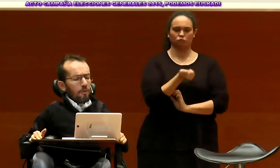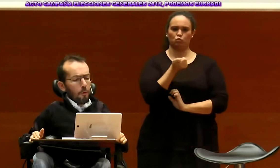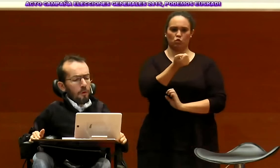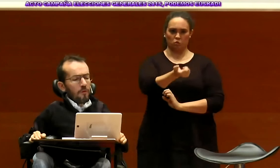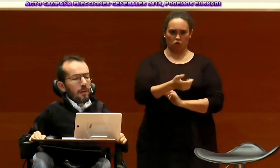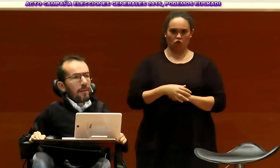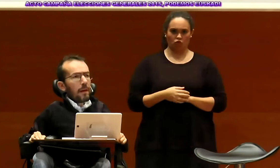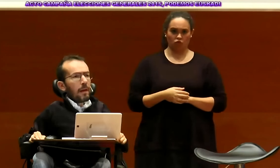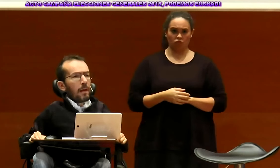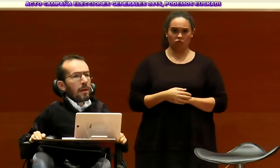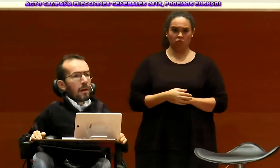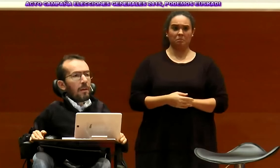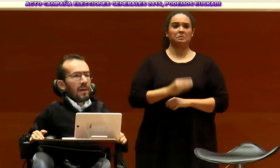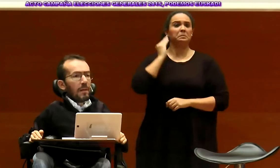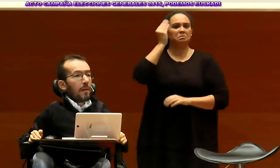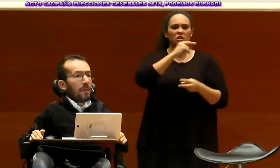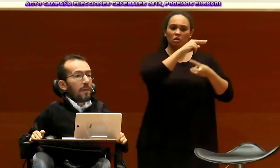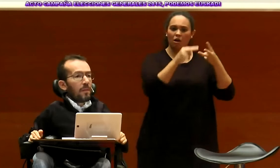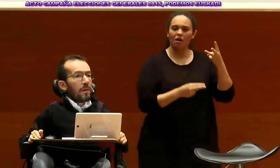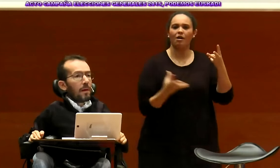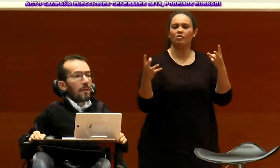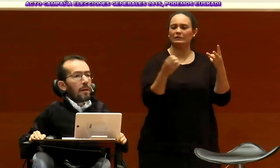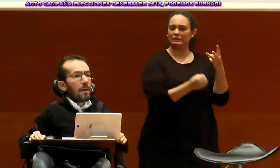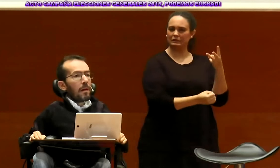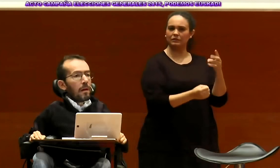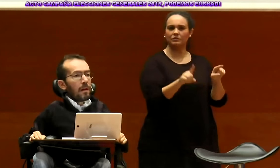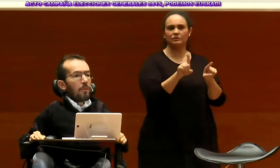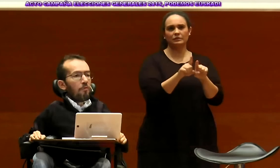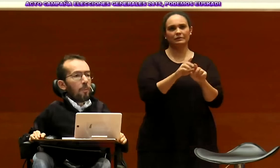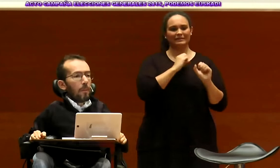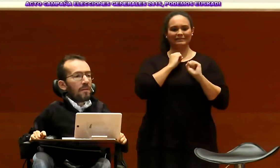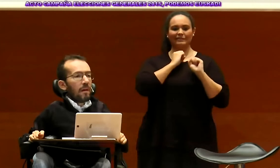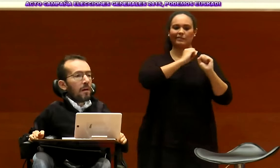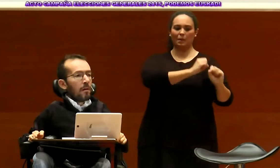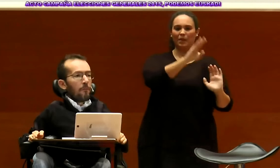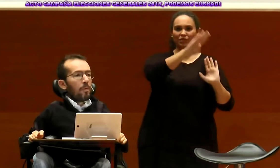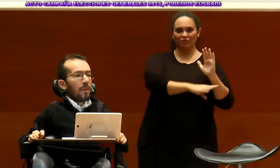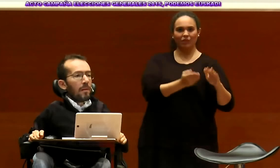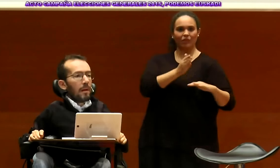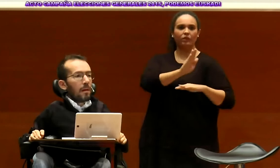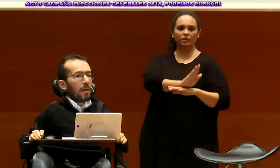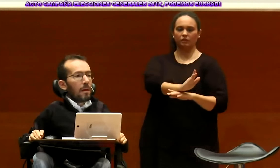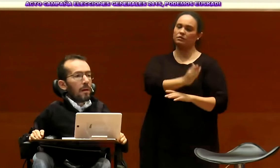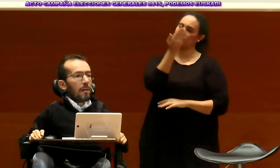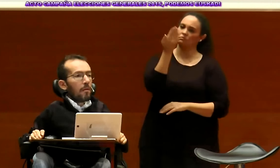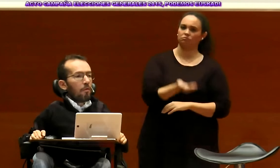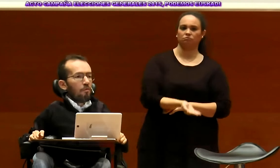Creo que todo eso hace que la parte de dependencia de nuestro programa sea fundamental, no